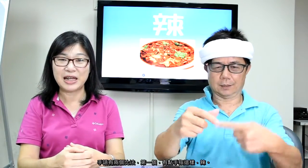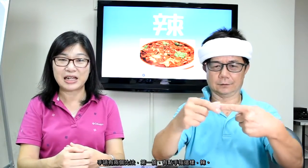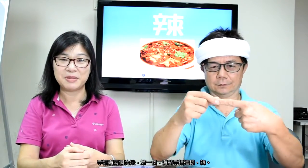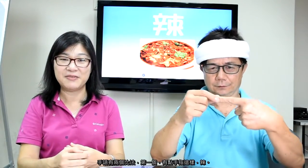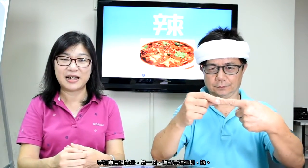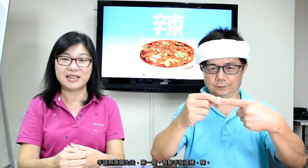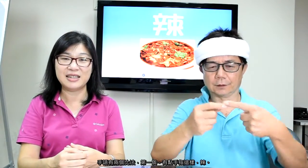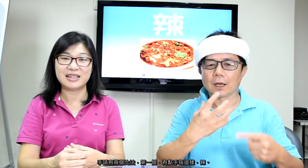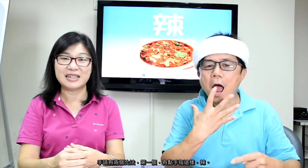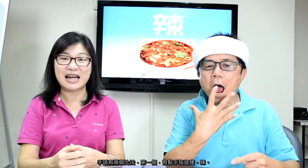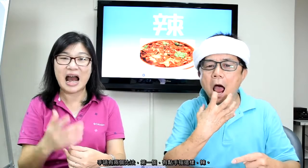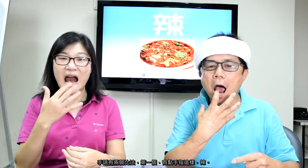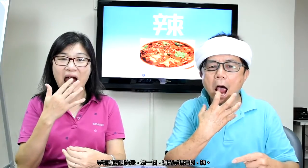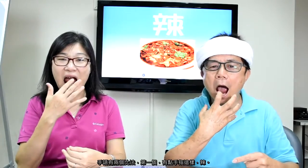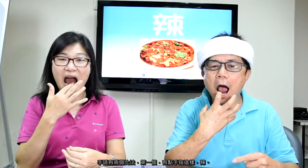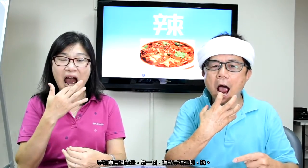两个笔法，第一个